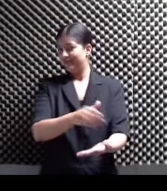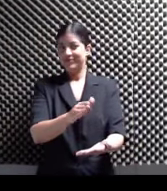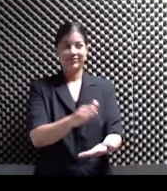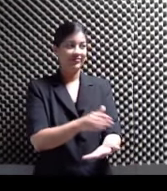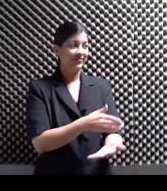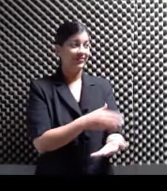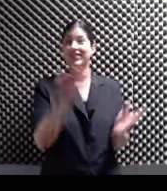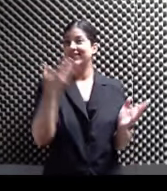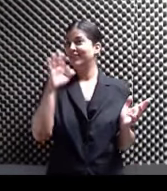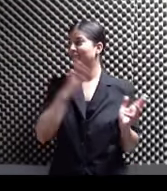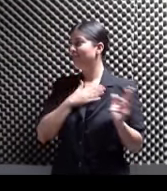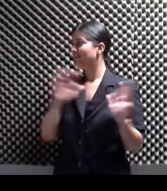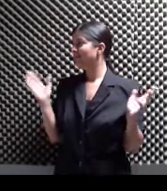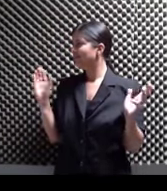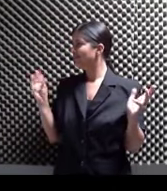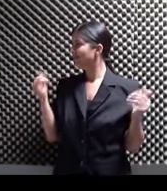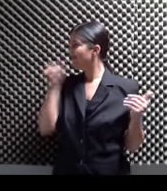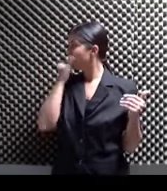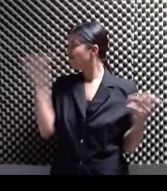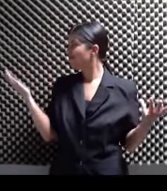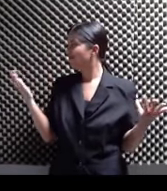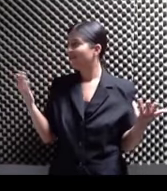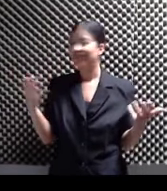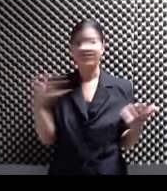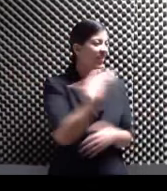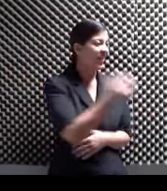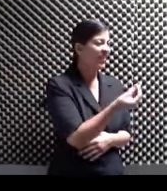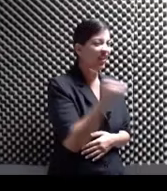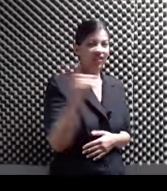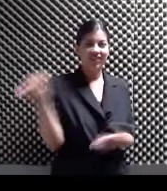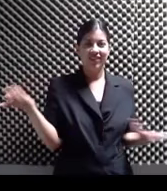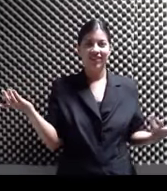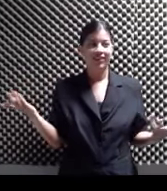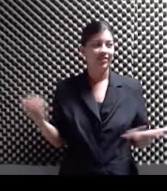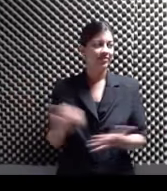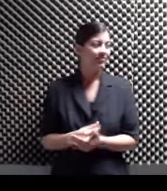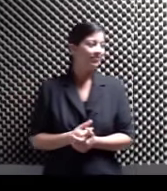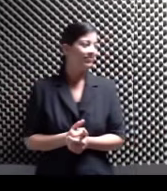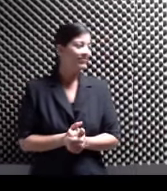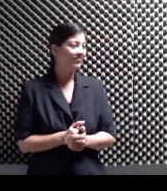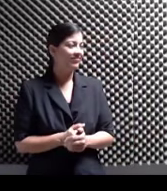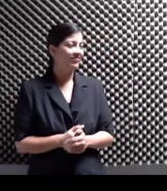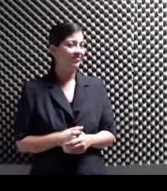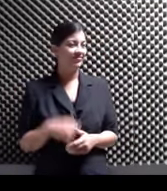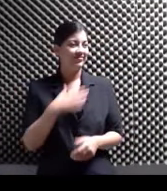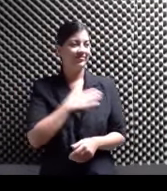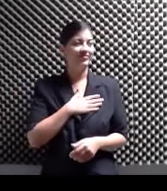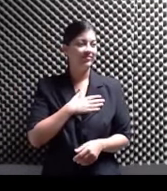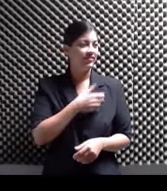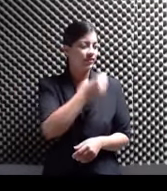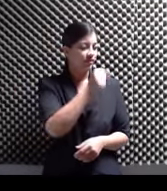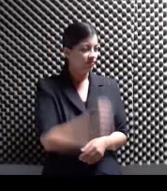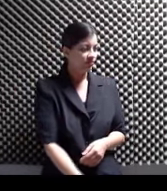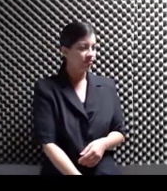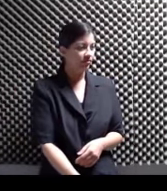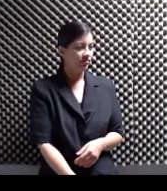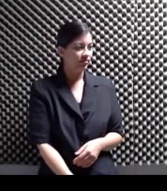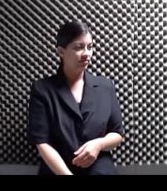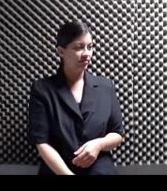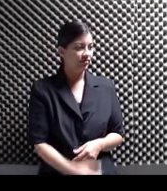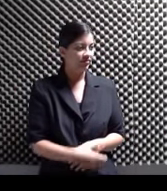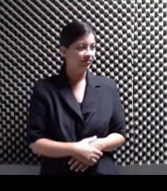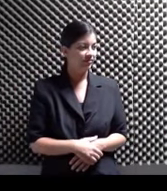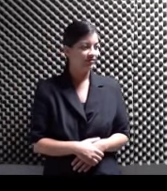Ay, Dios mío, ¿para dónde? ¿Qué dice Vete? ¿Qué dice Vete? ¿Qué pompeadera tiene este hombre? Ay, Dios, Dios mío. ¿Por qué me lo dan a